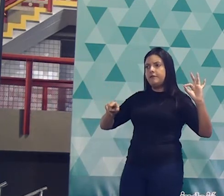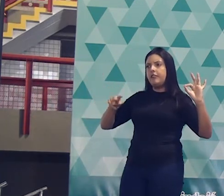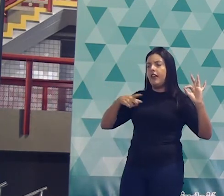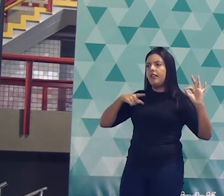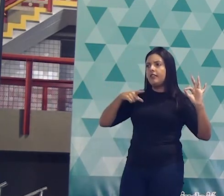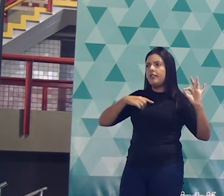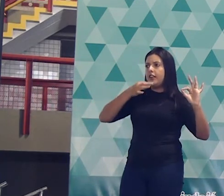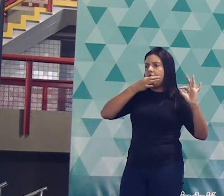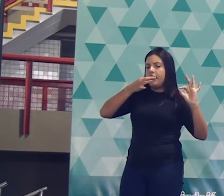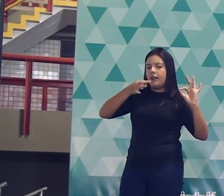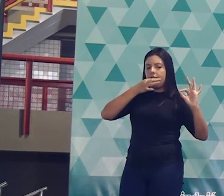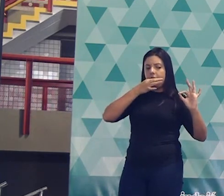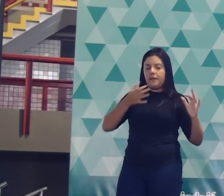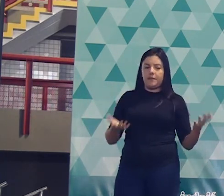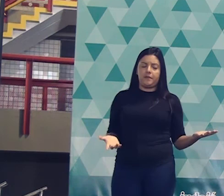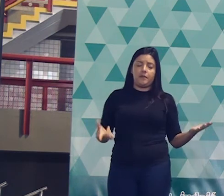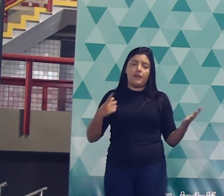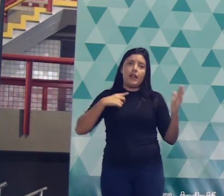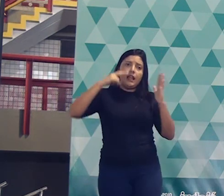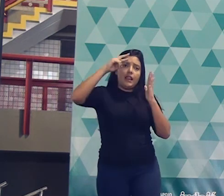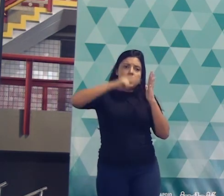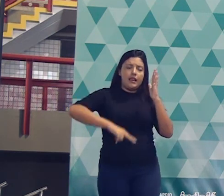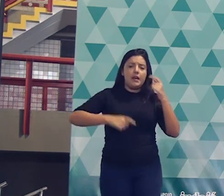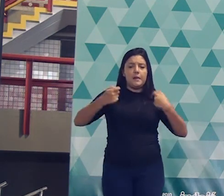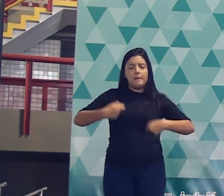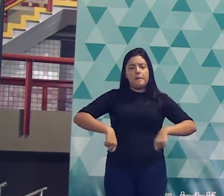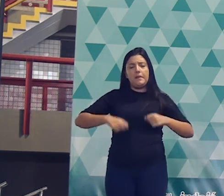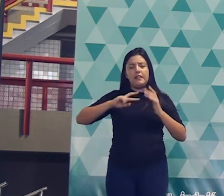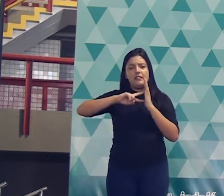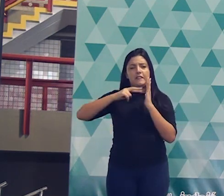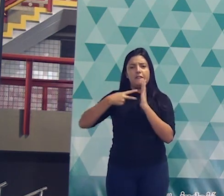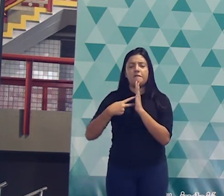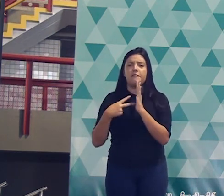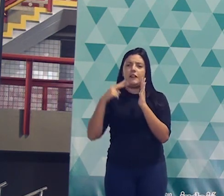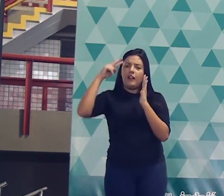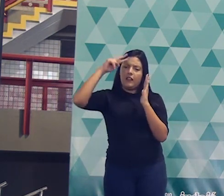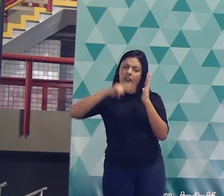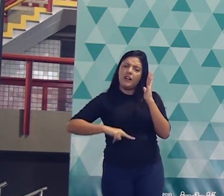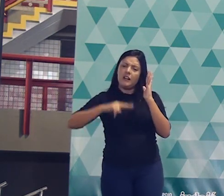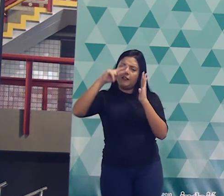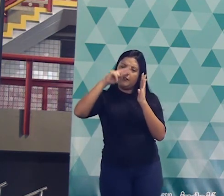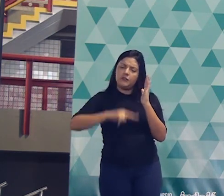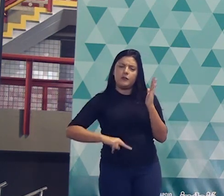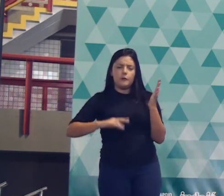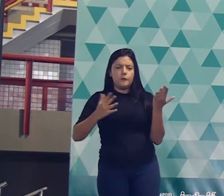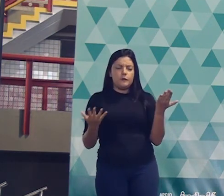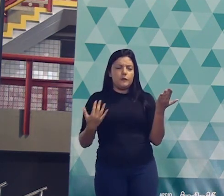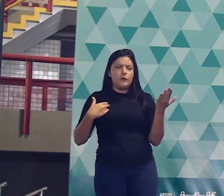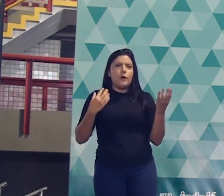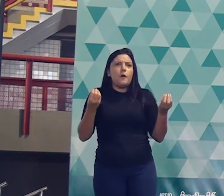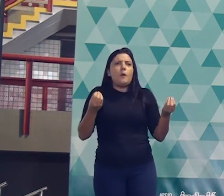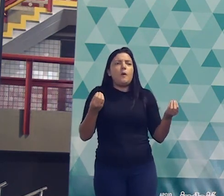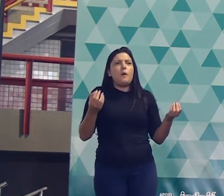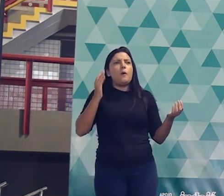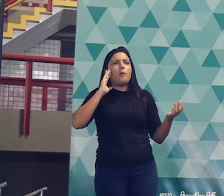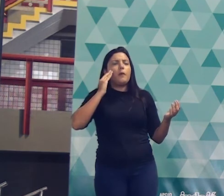Ler significa reler e compreender, interpretar. Cada um lê com os olhos que